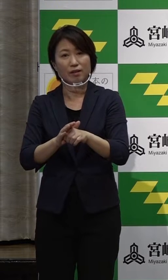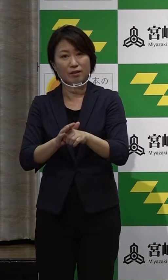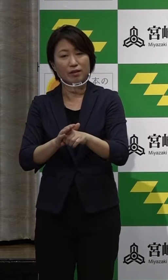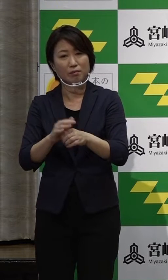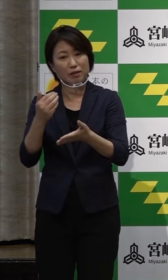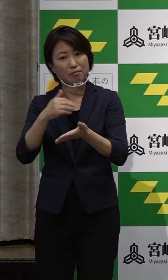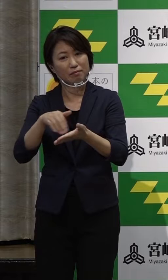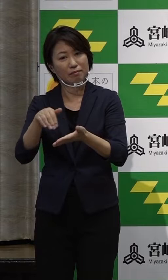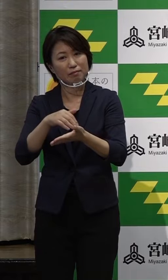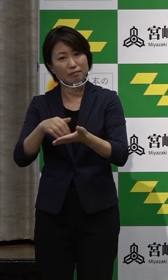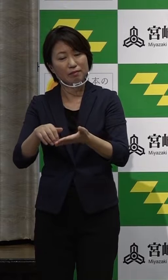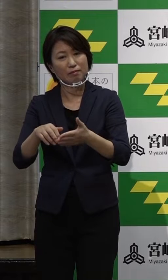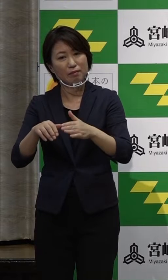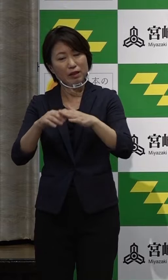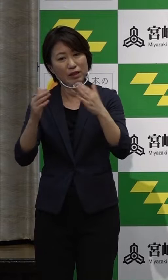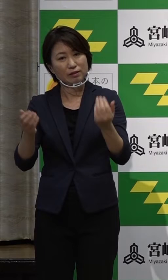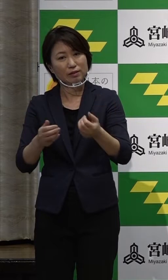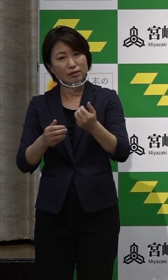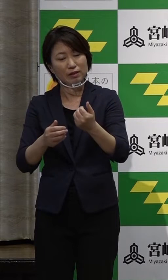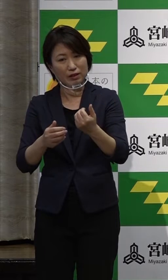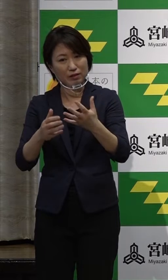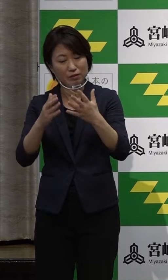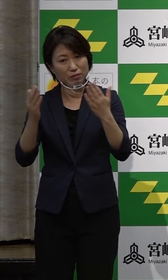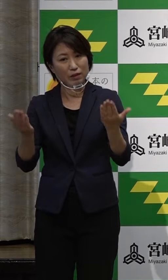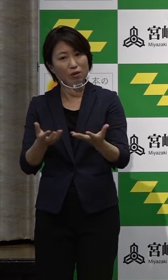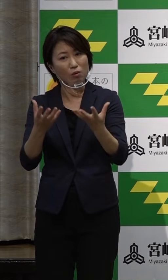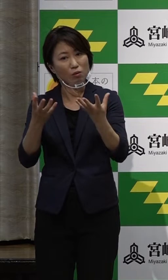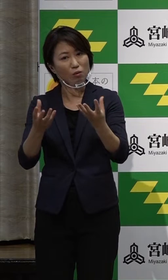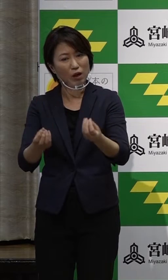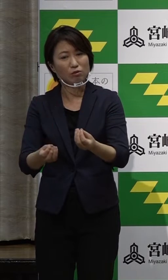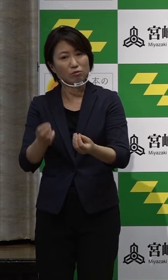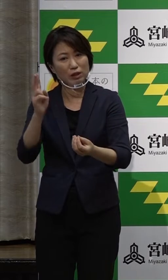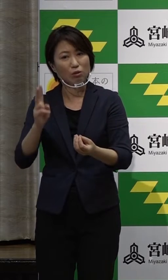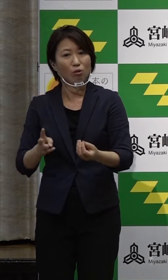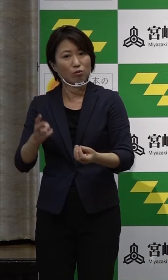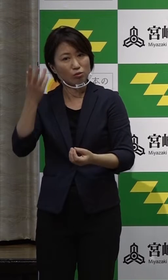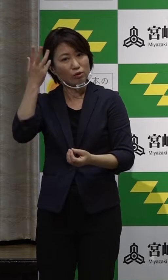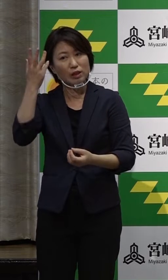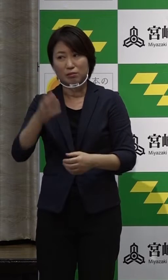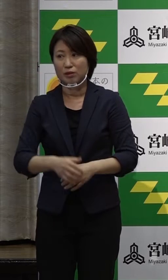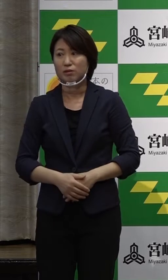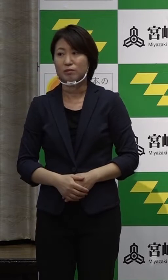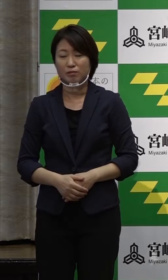単純計算できますと完了できるというふうに見込んでおります。